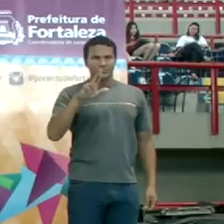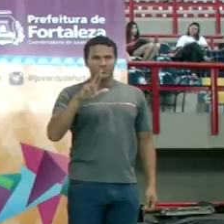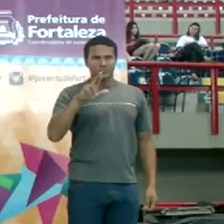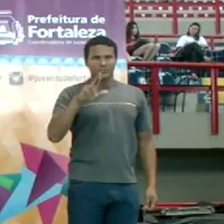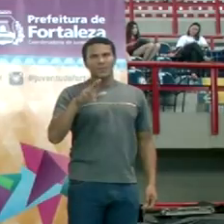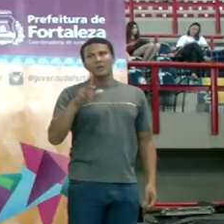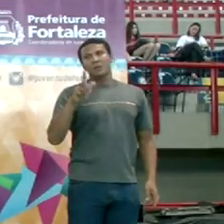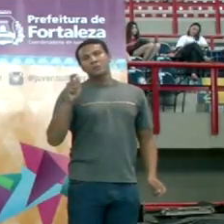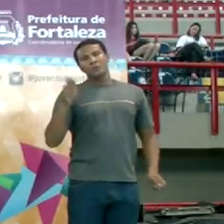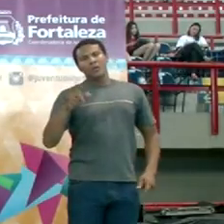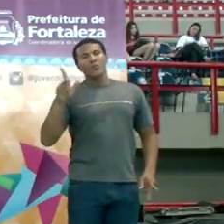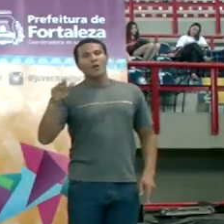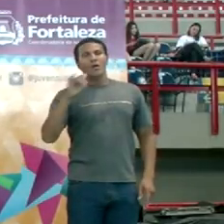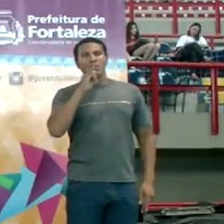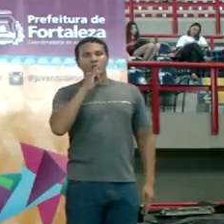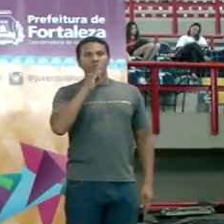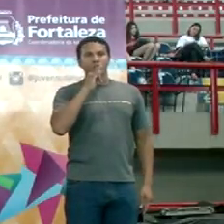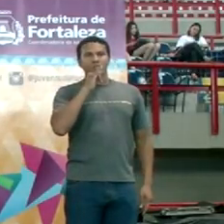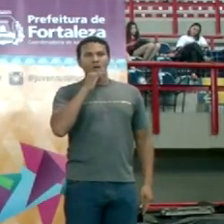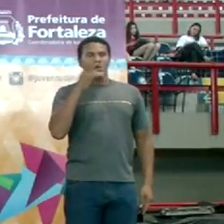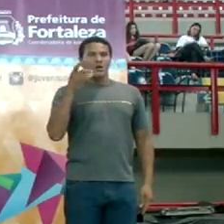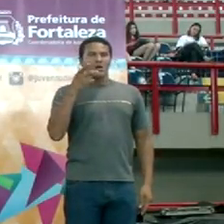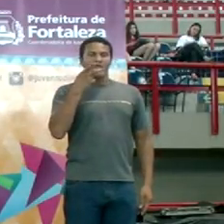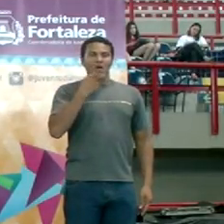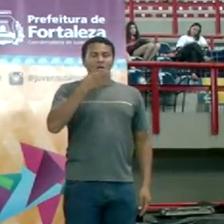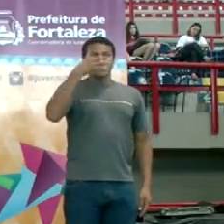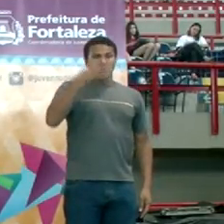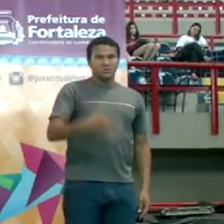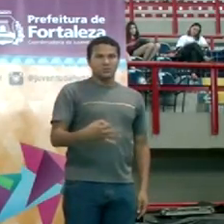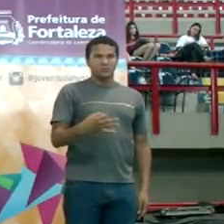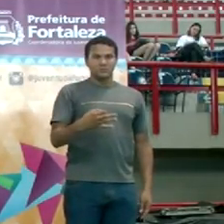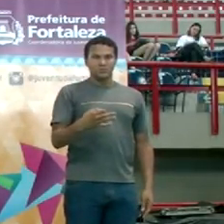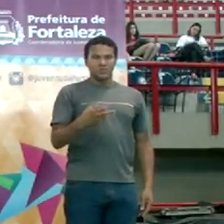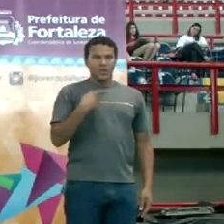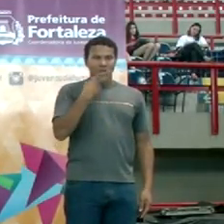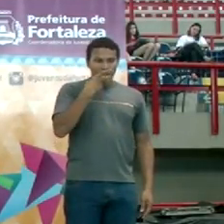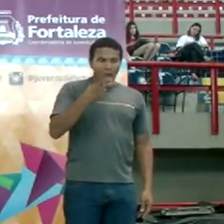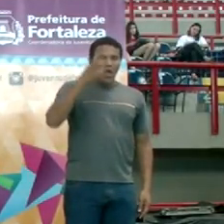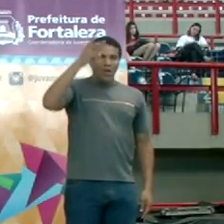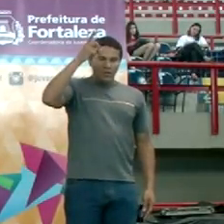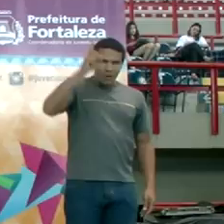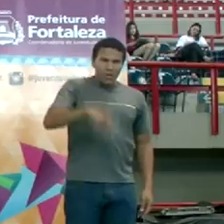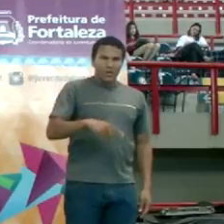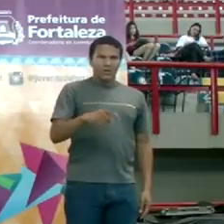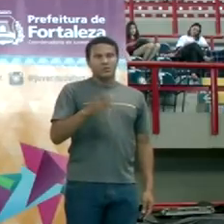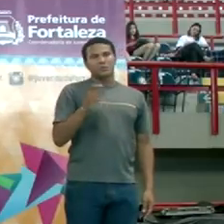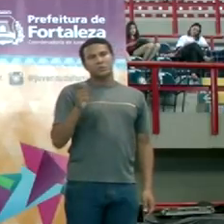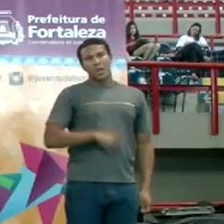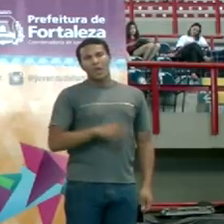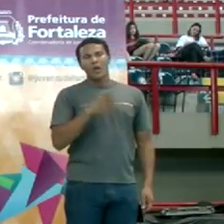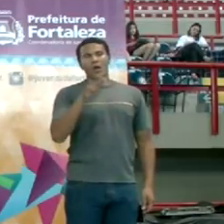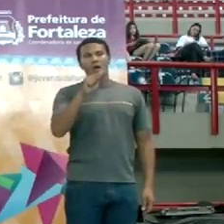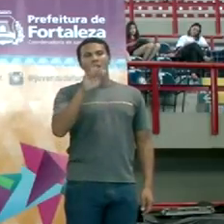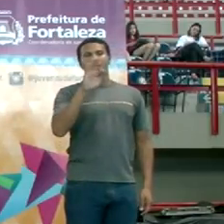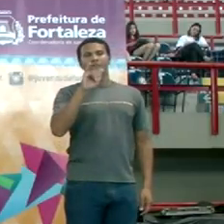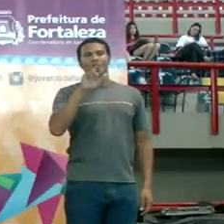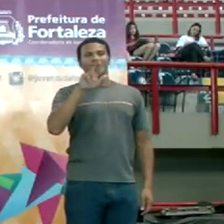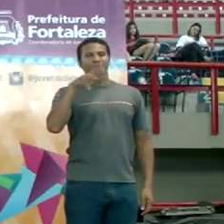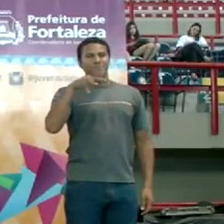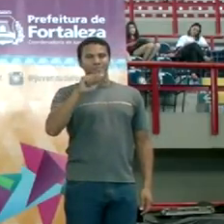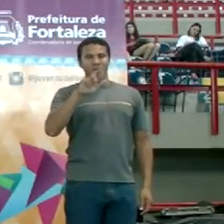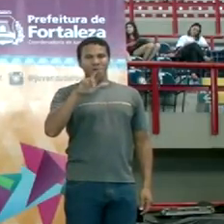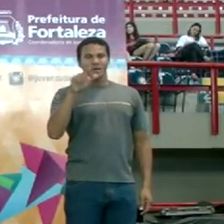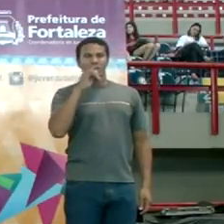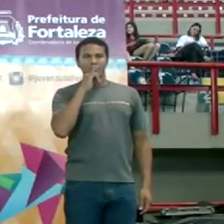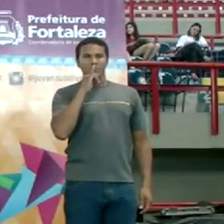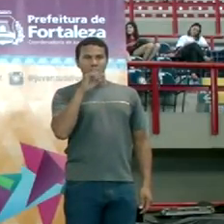dizer afirmar. Então, no português eu posso dizer algo para vocês aqui, eu posso afirmar alguma coisa, aí vocês ficam,